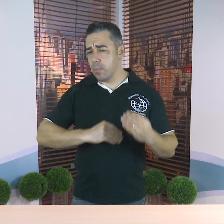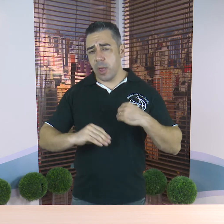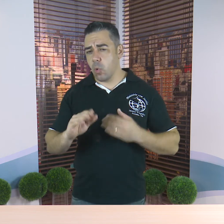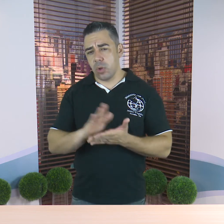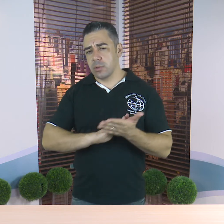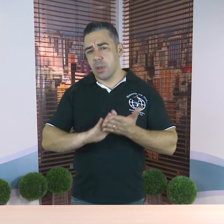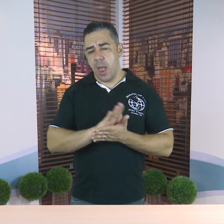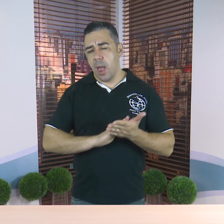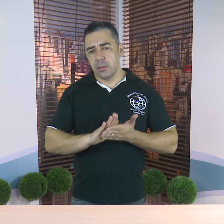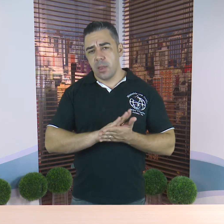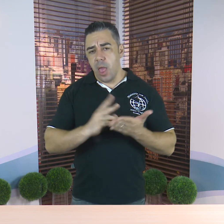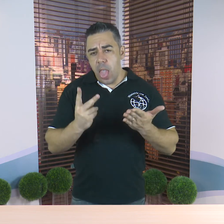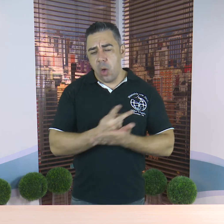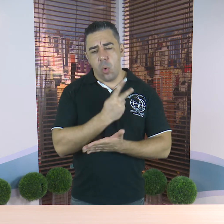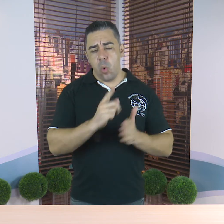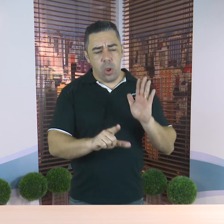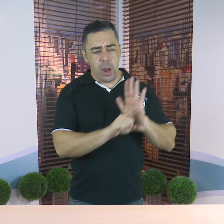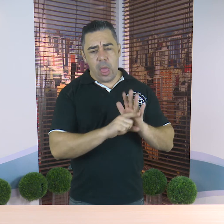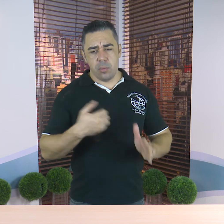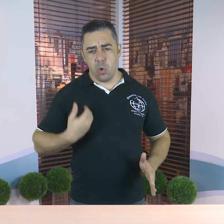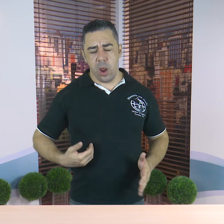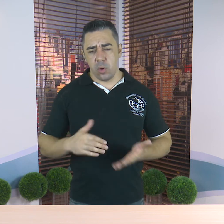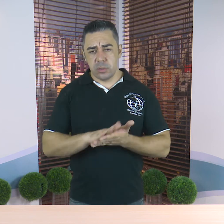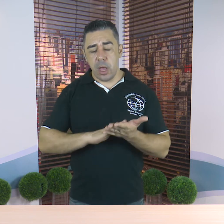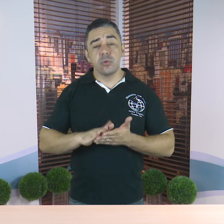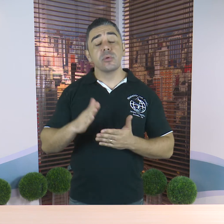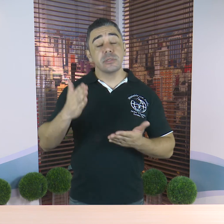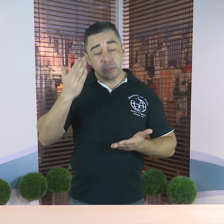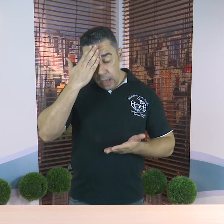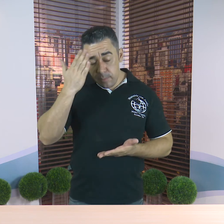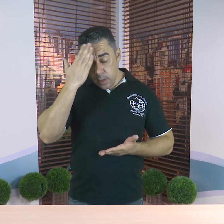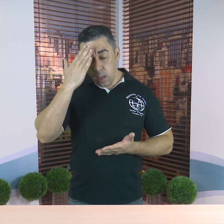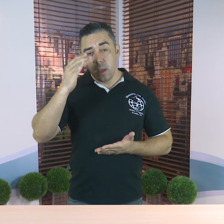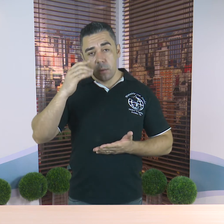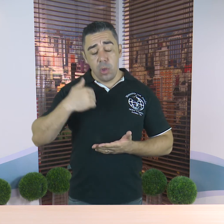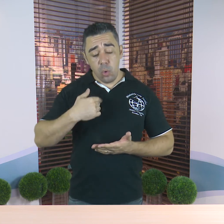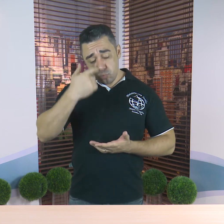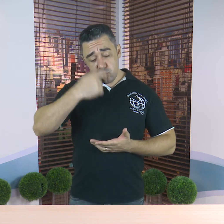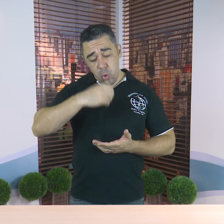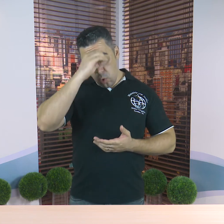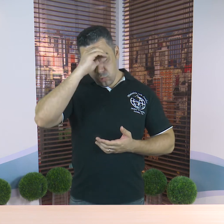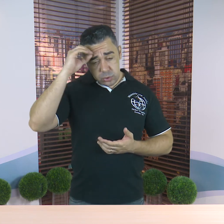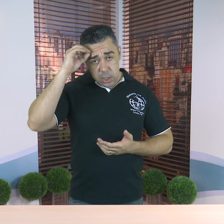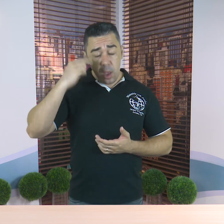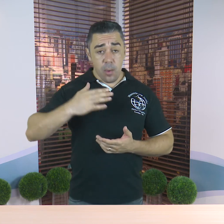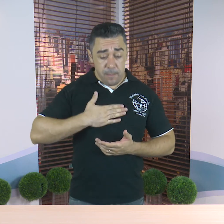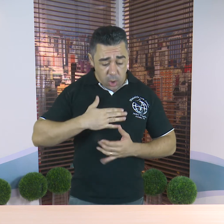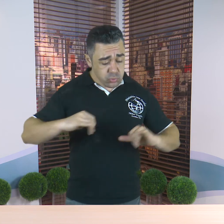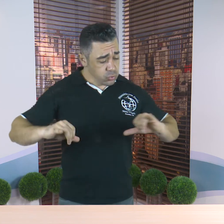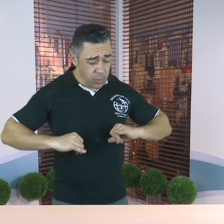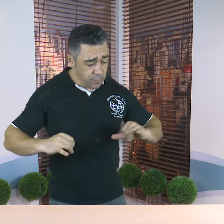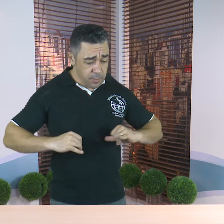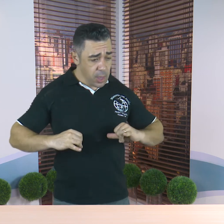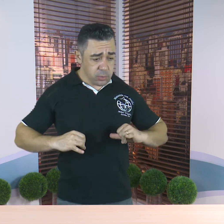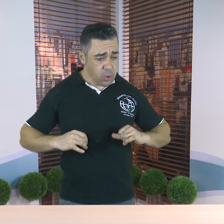moral, sendo, portanto, inocente, e que o seu sofrimento não teria razão aparente.